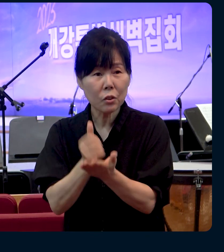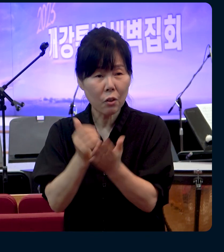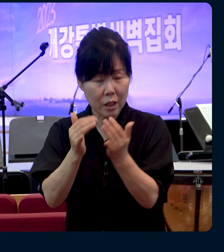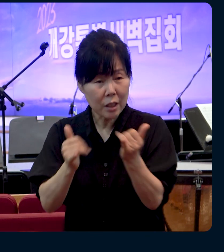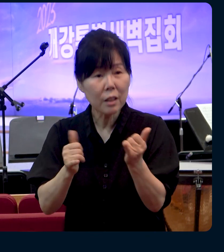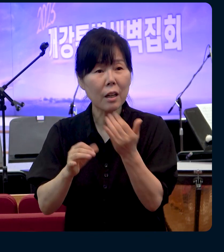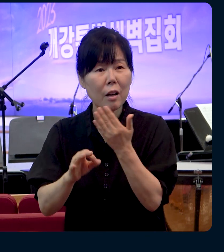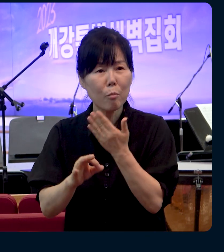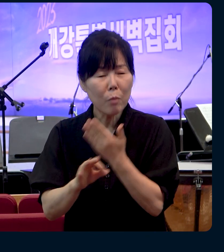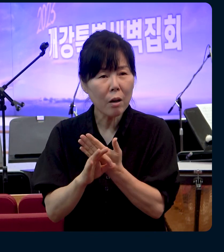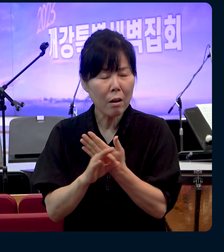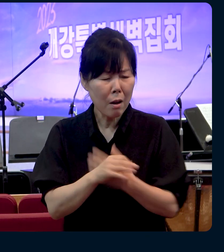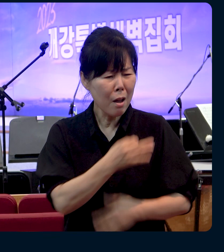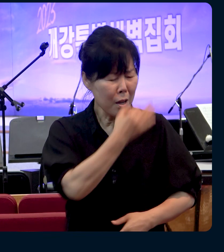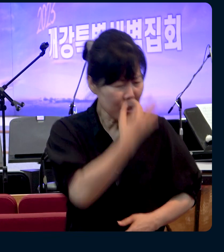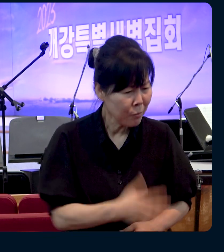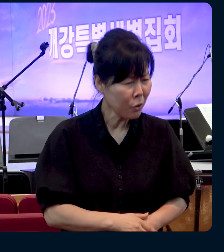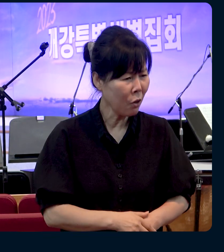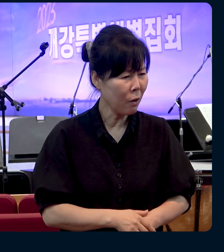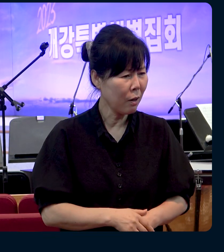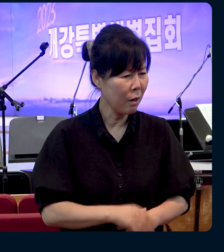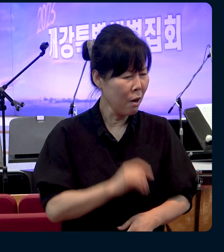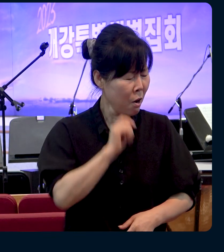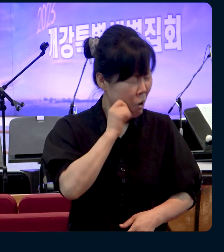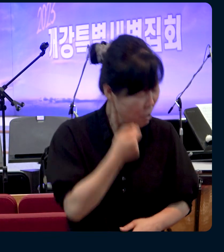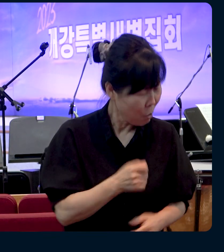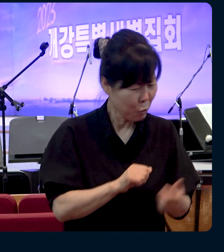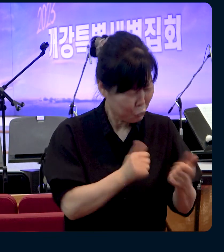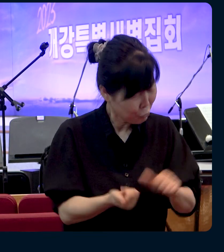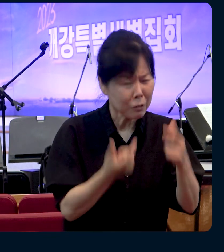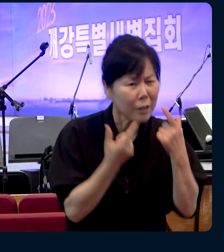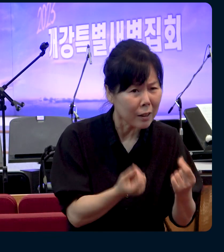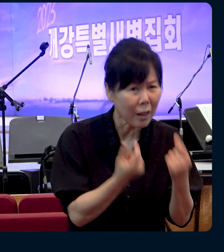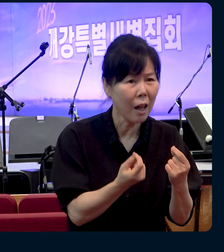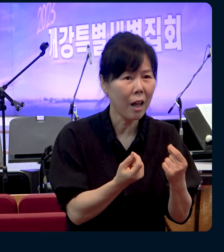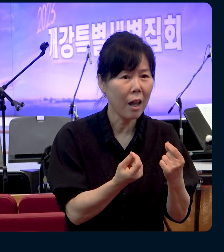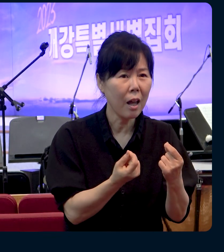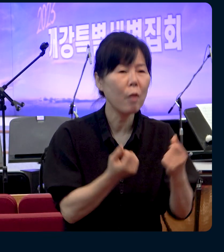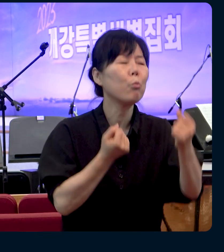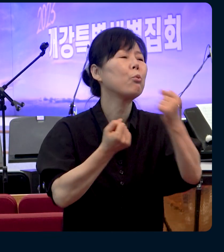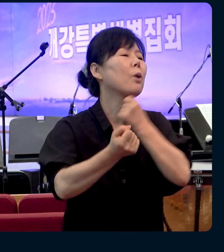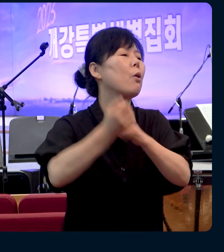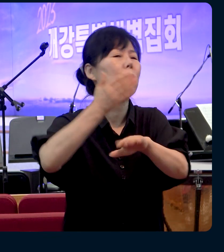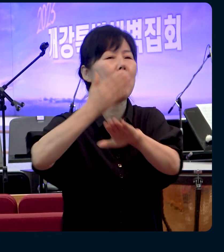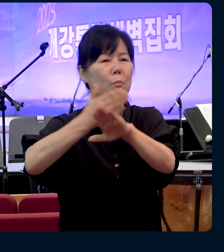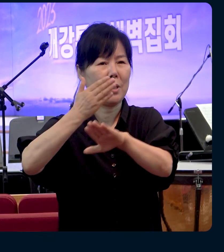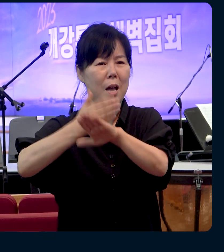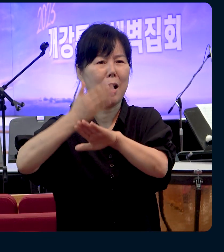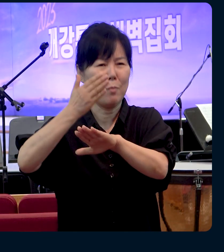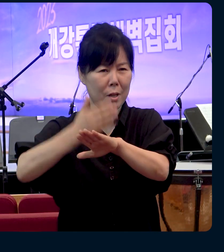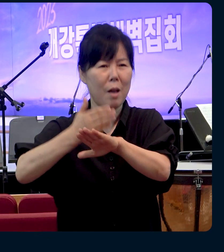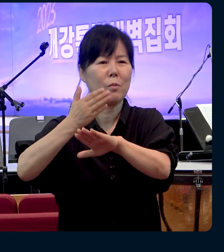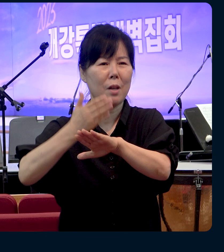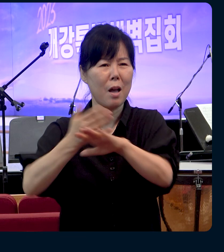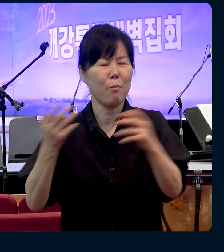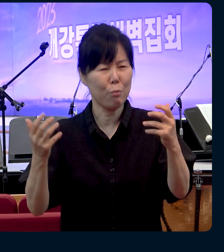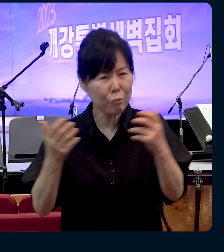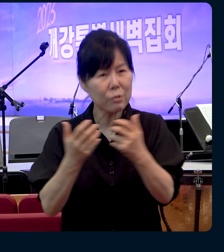정말 아름다운 진짜 그리스도인은요, 많이 힘들어요. 어려워요. 그런데 그 가운데서 감사를